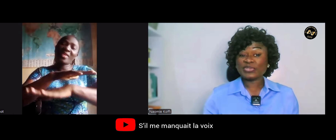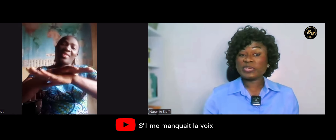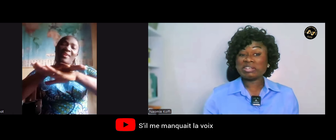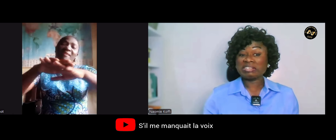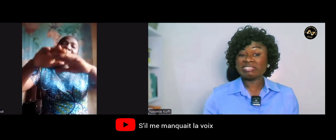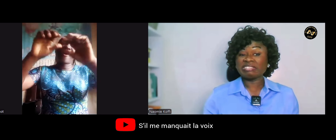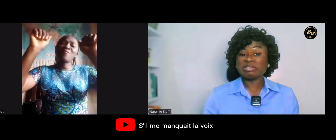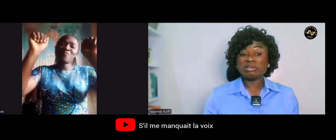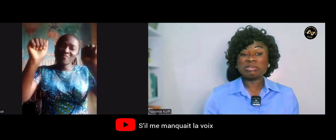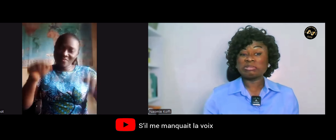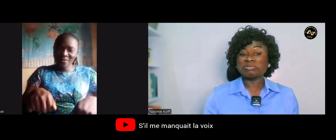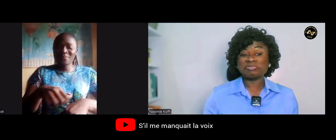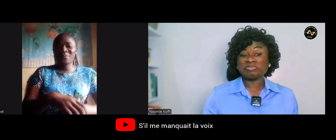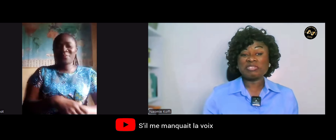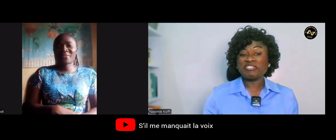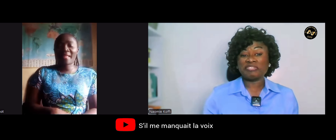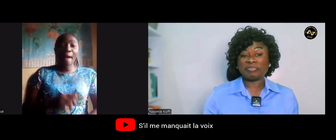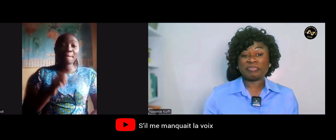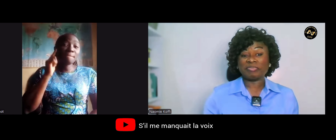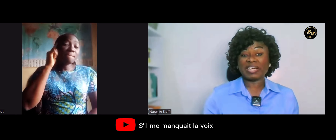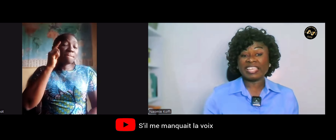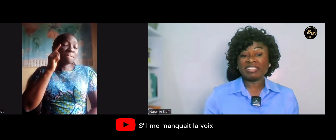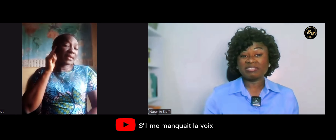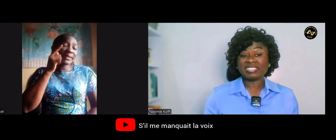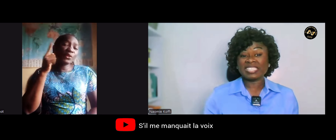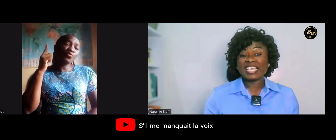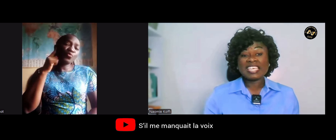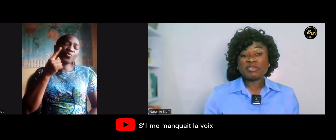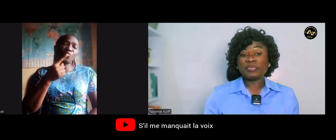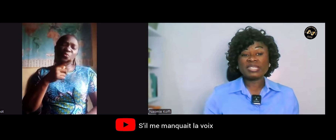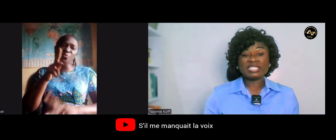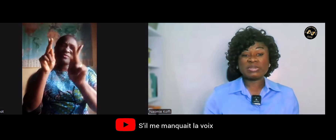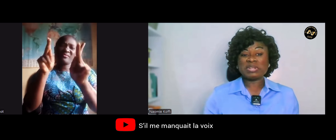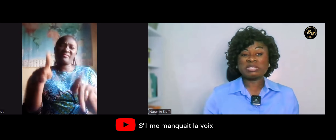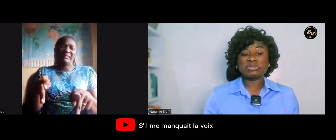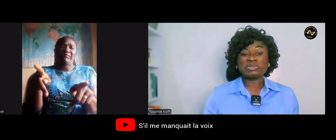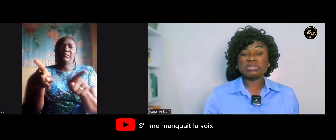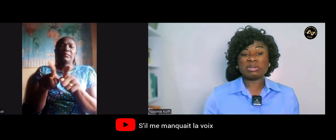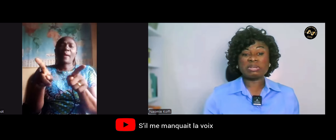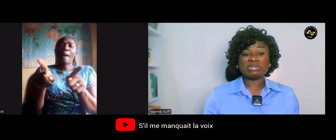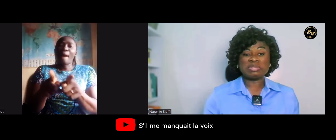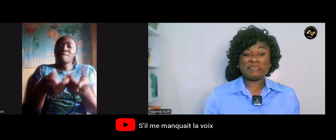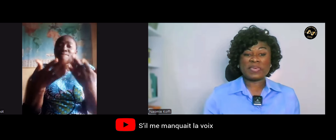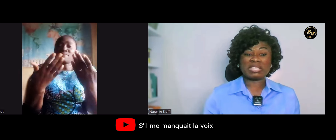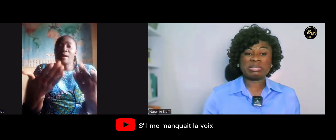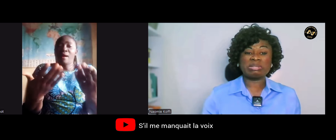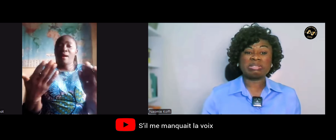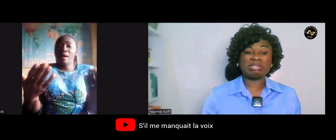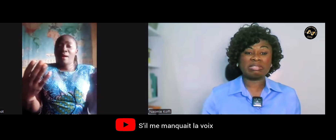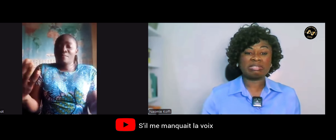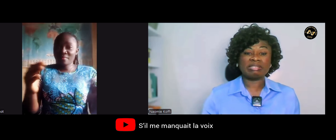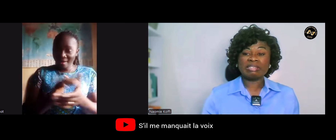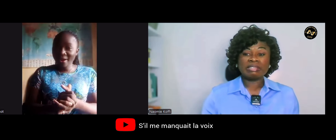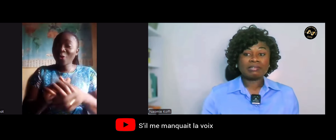les sourds ne peuvent rien, qui pensent que les sourds sont des